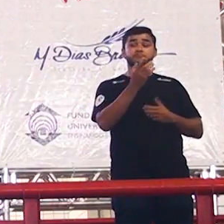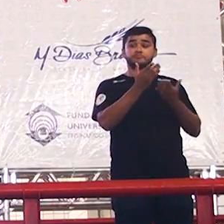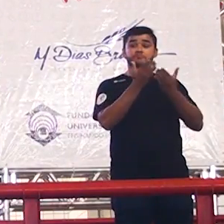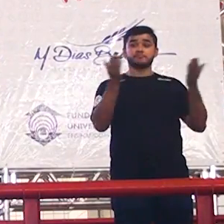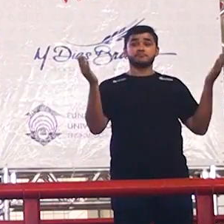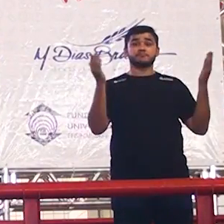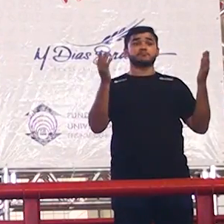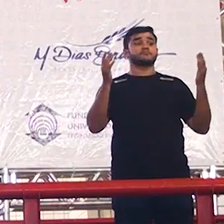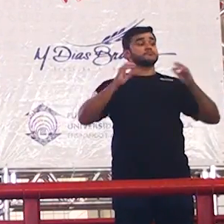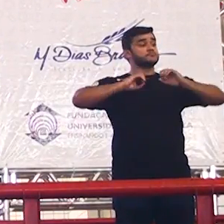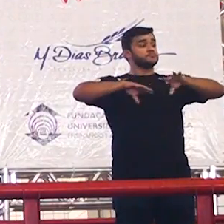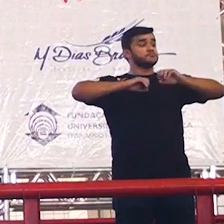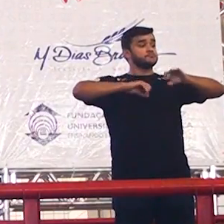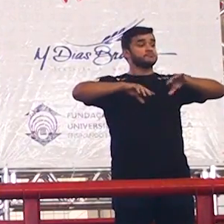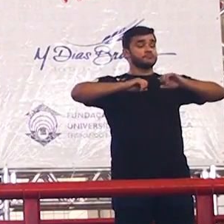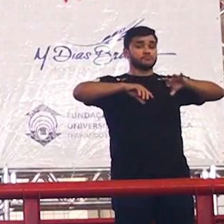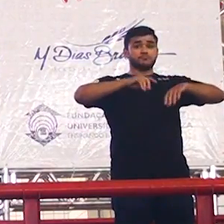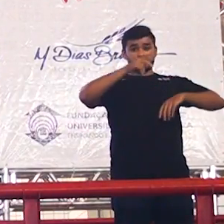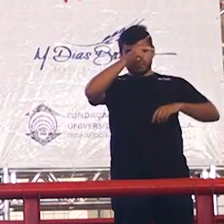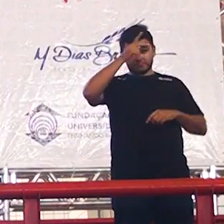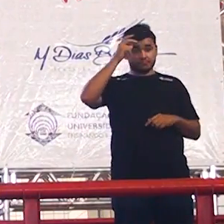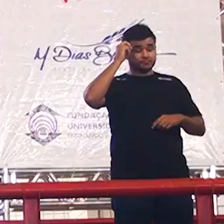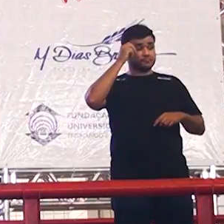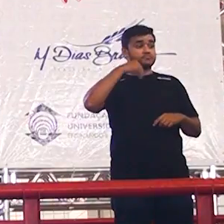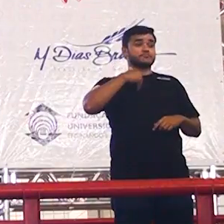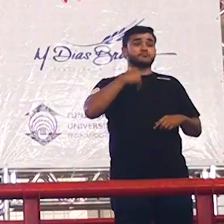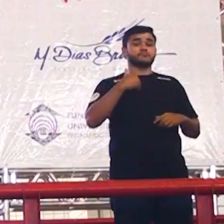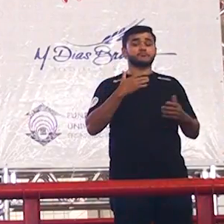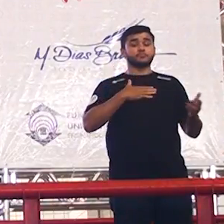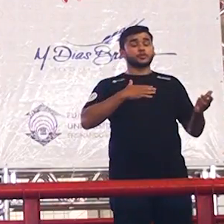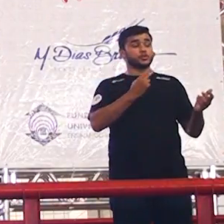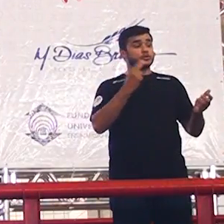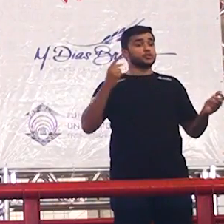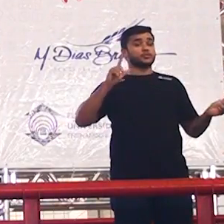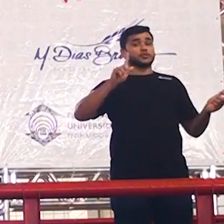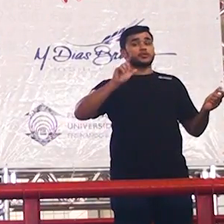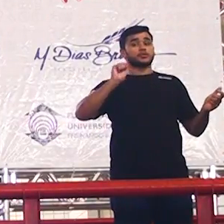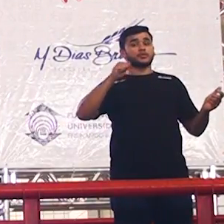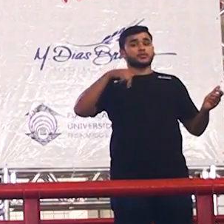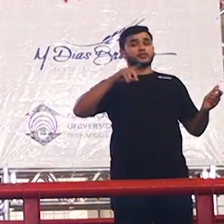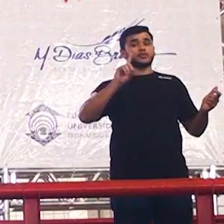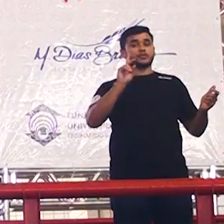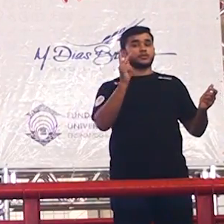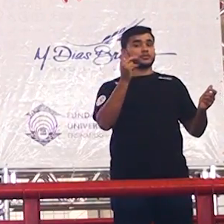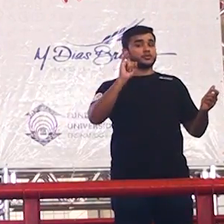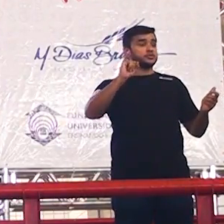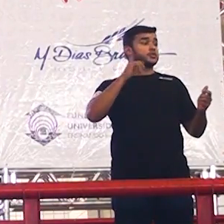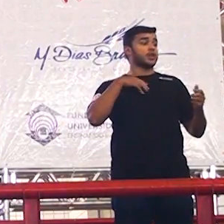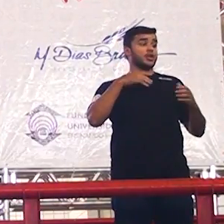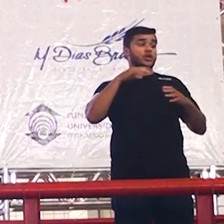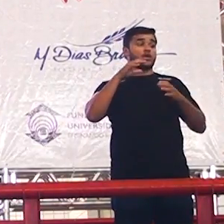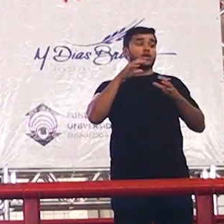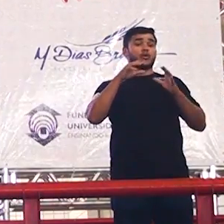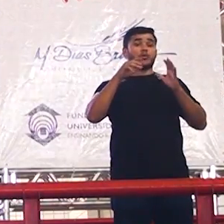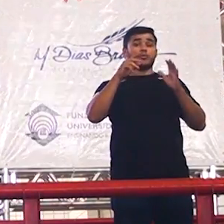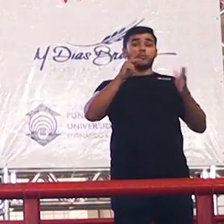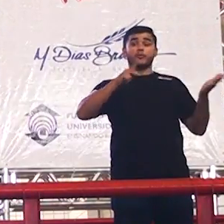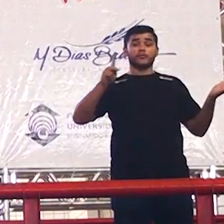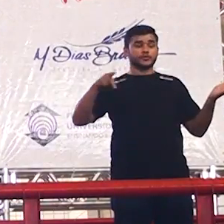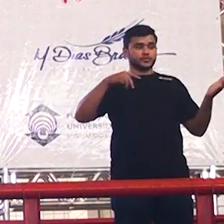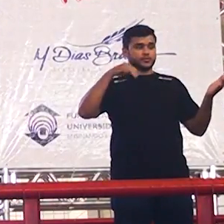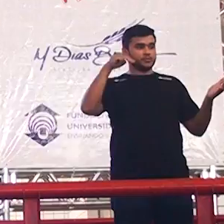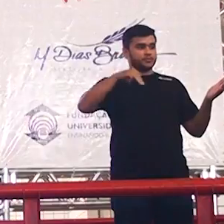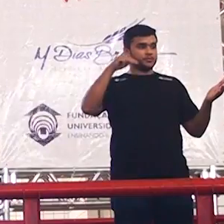também o ensino público, né? Professor Gandhi, professor de matemática, professor da